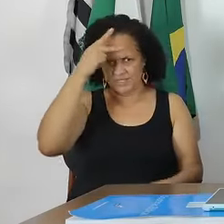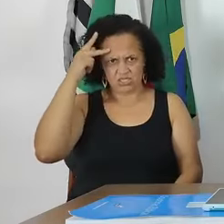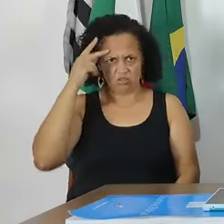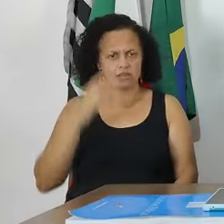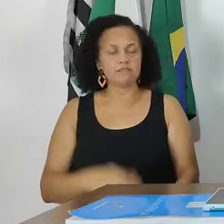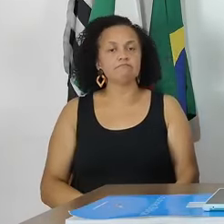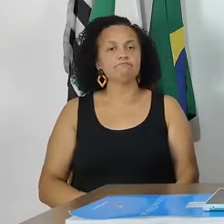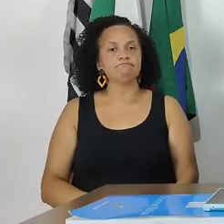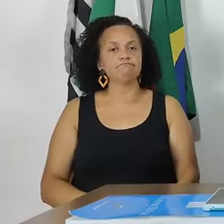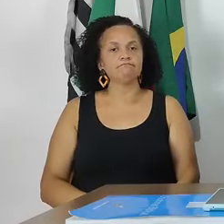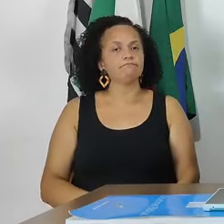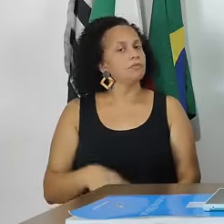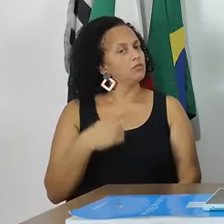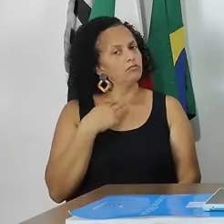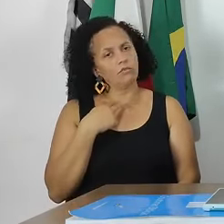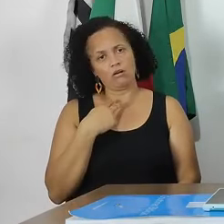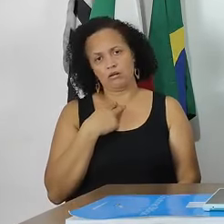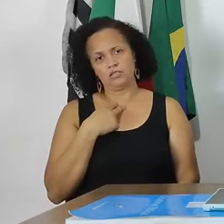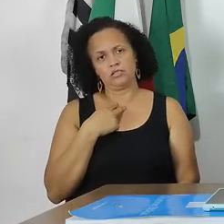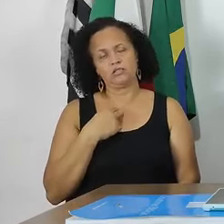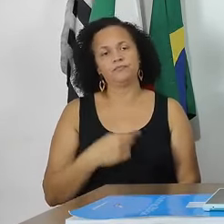uma forte